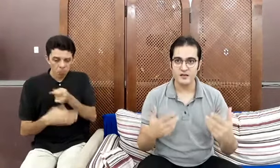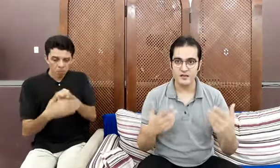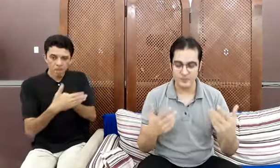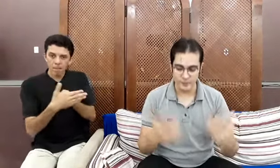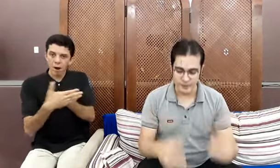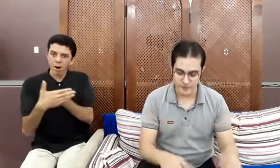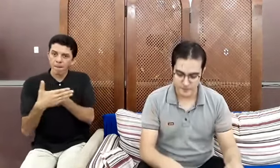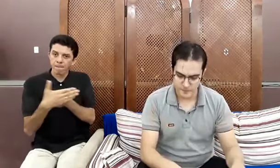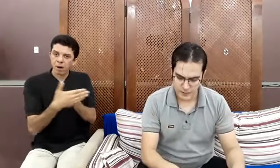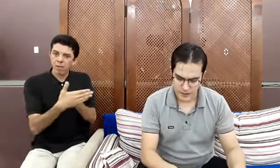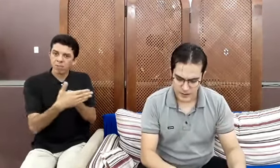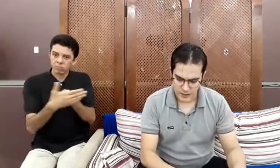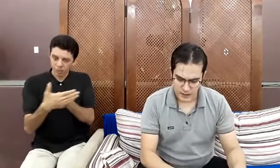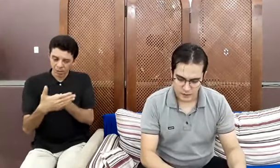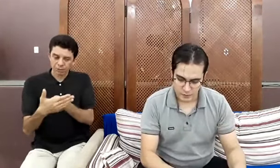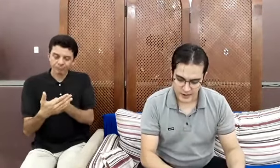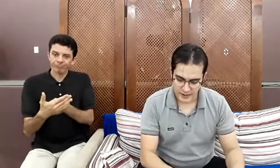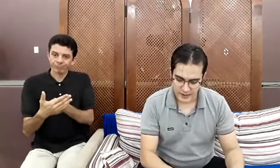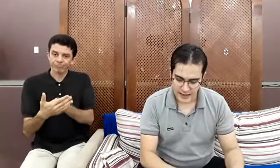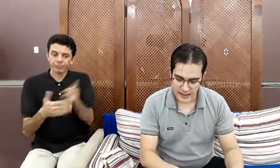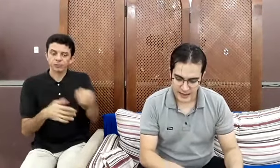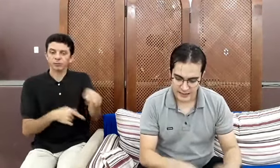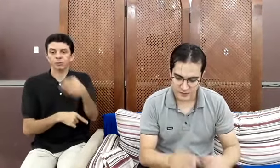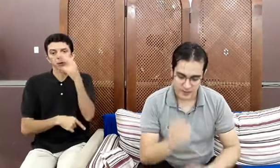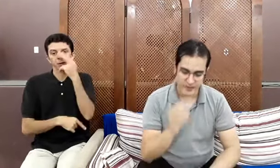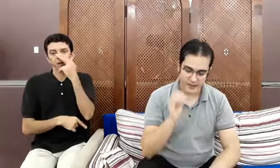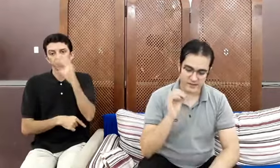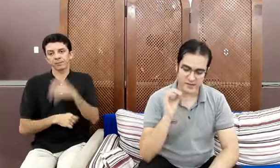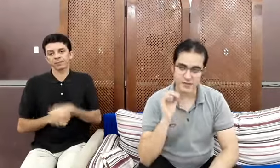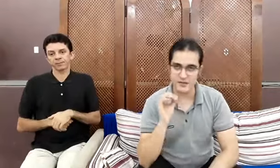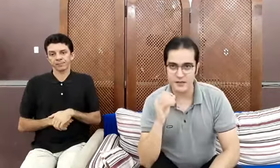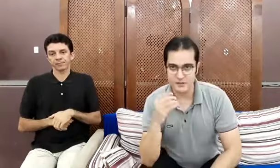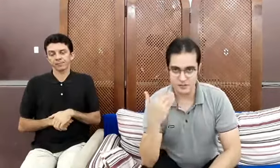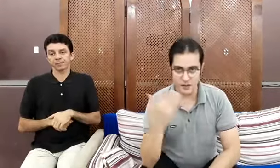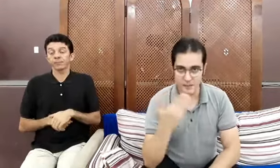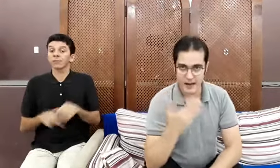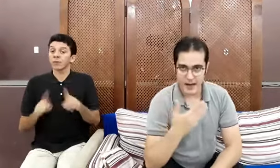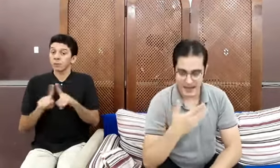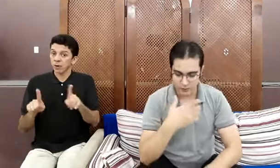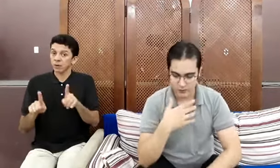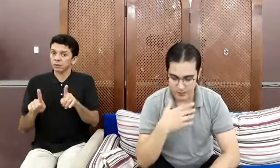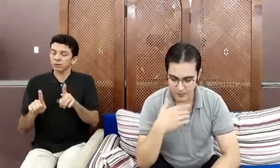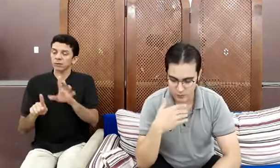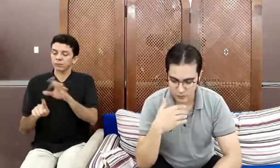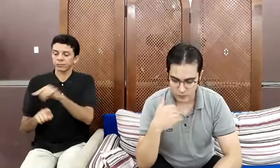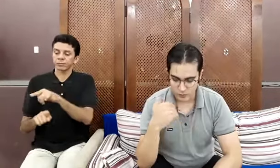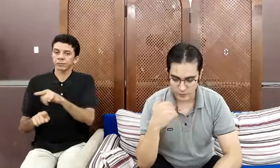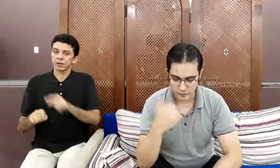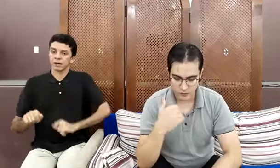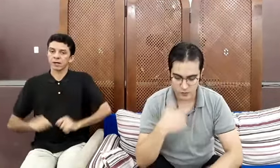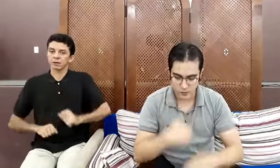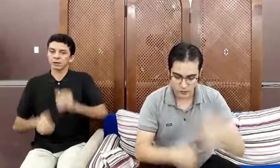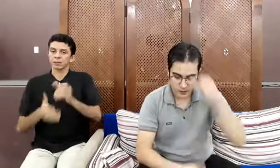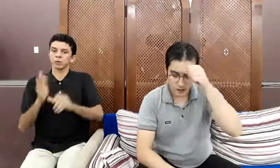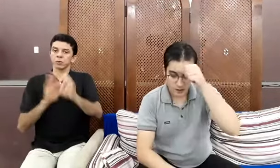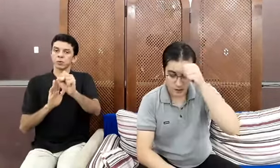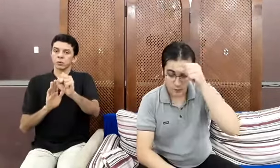se intensifica. Vamos ver aqui, só que antes da gente ir para Atos capítulo 8, verso